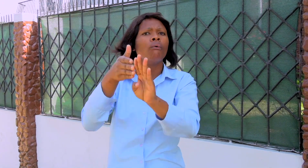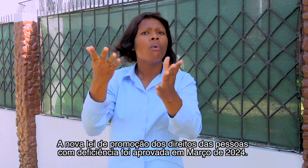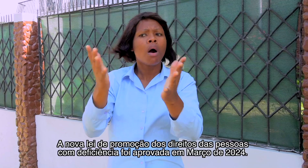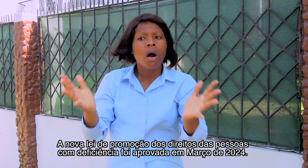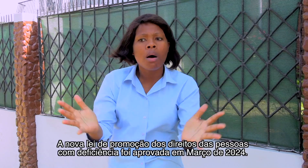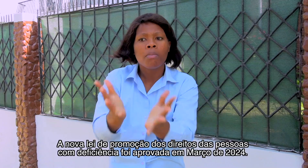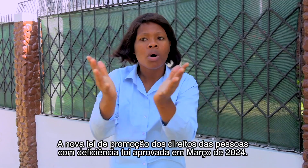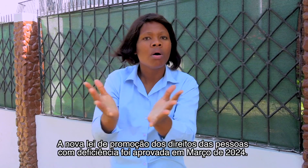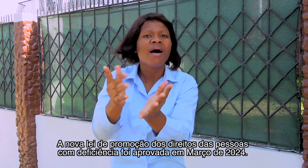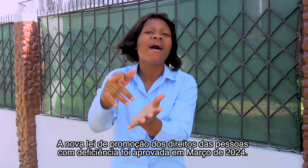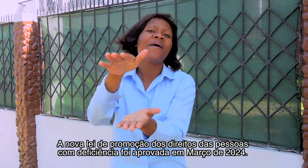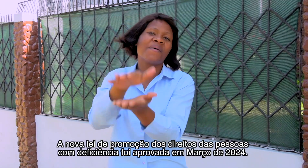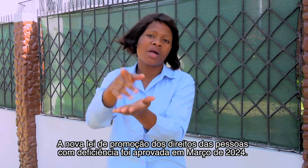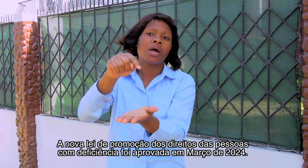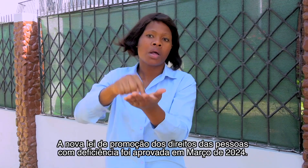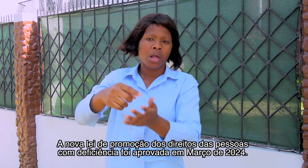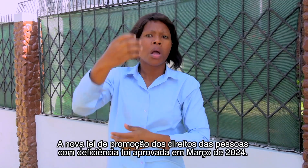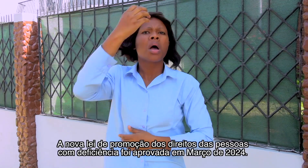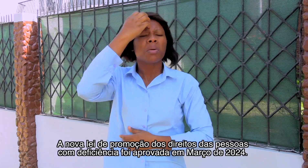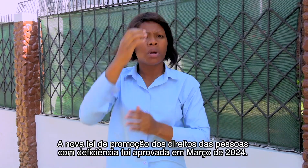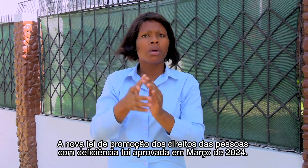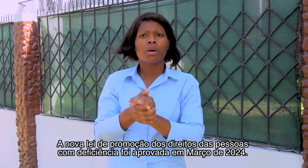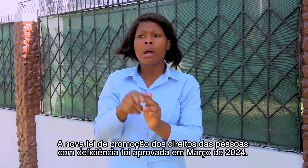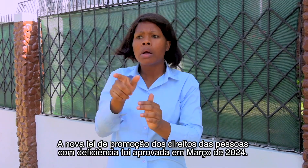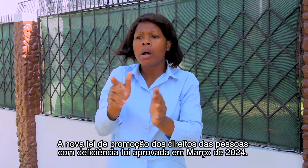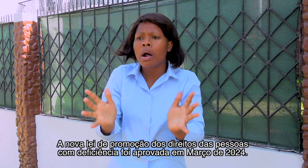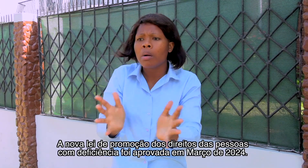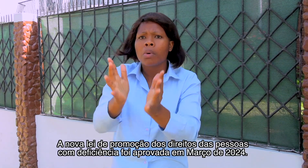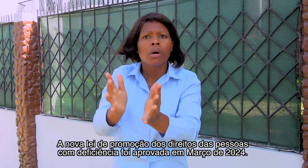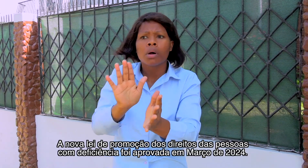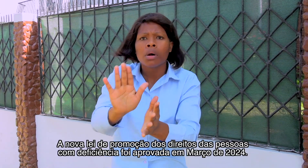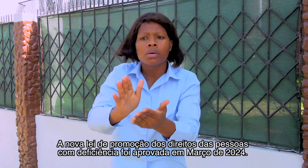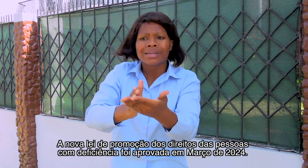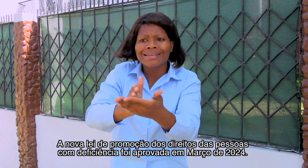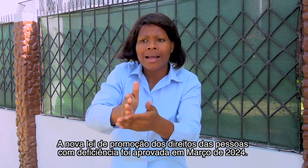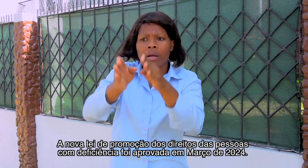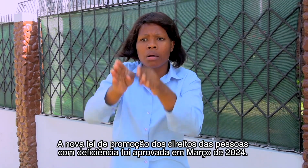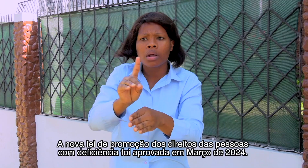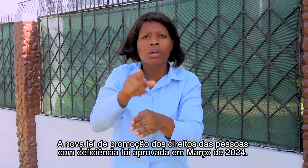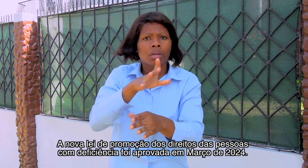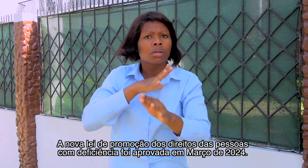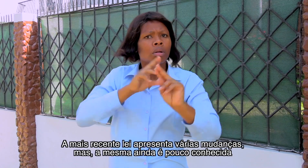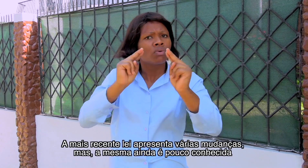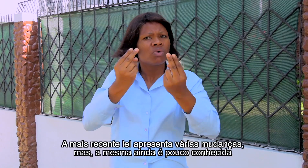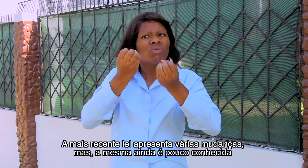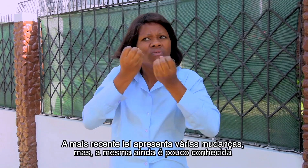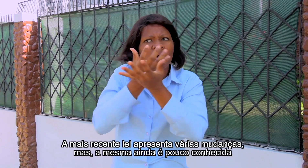A nova lei de promoção dos direitos das pessoas com deficiência foi aprovada em março de 2024. A mais recente